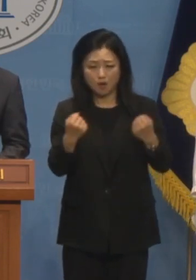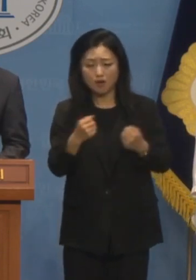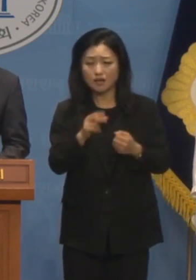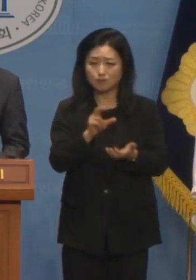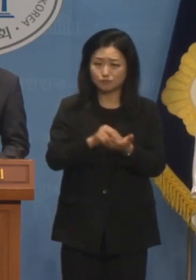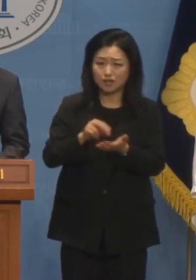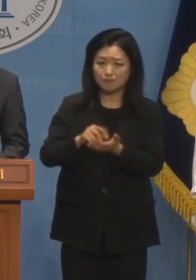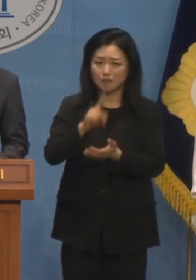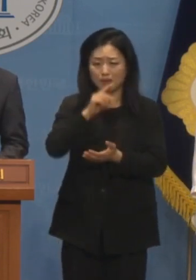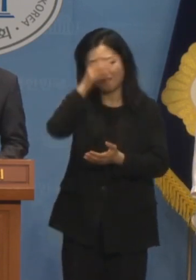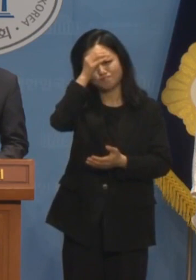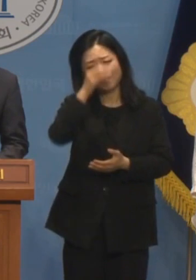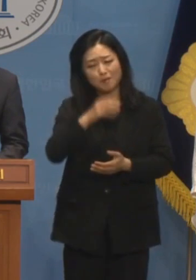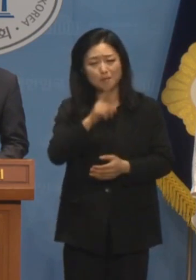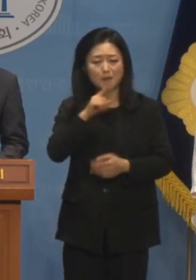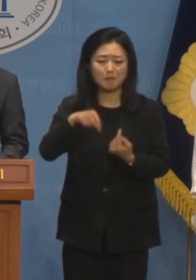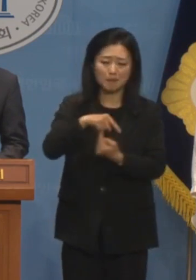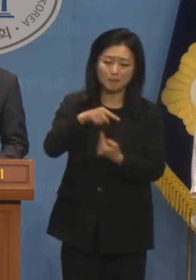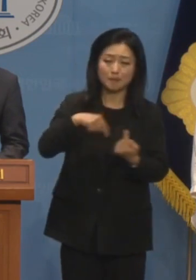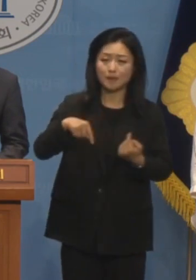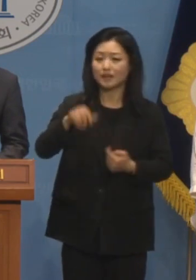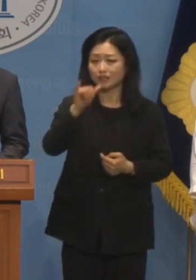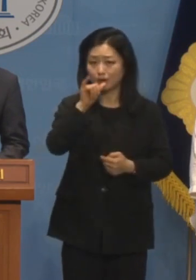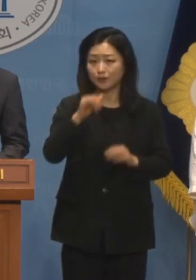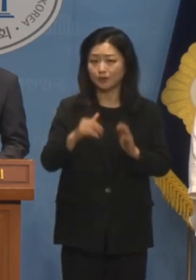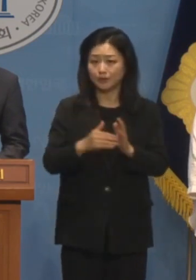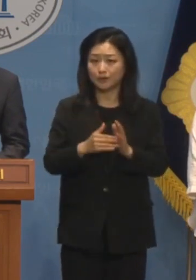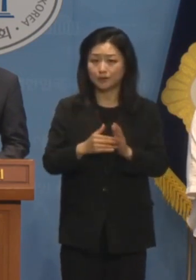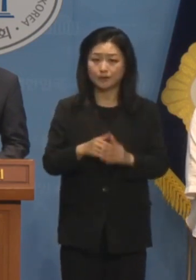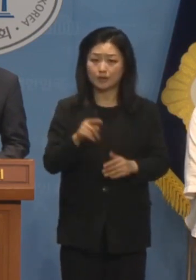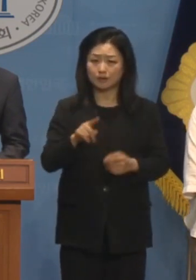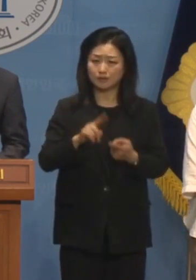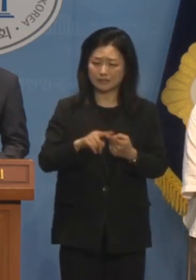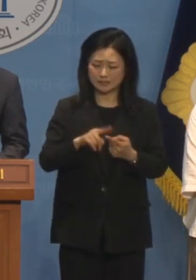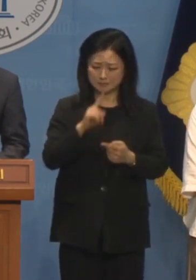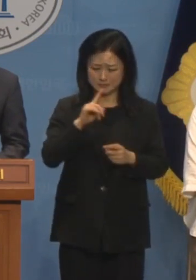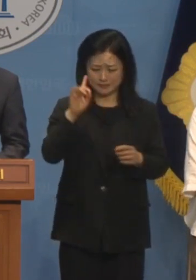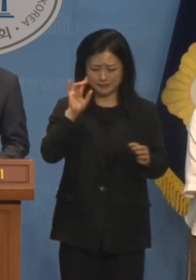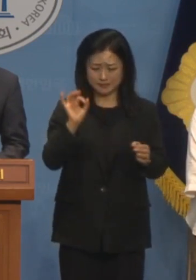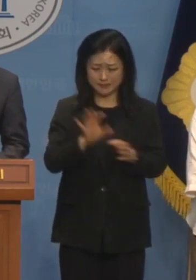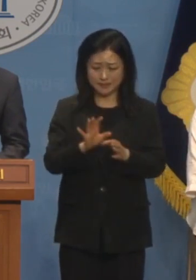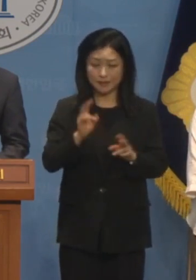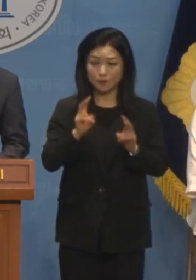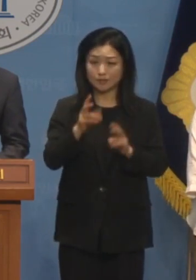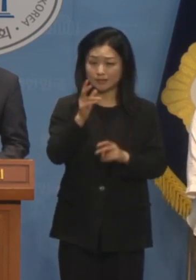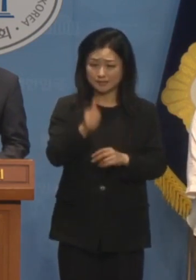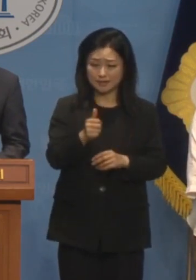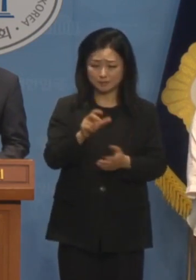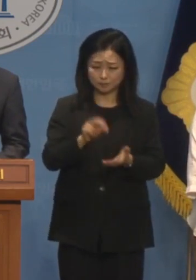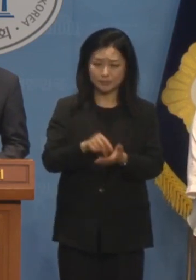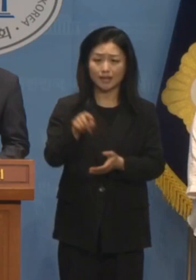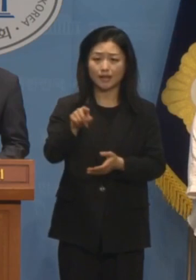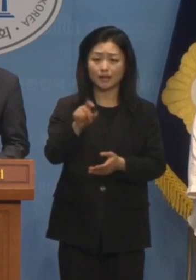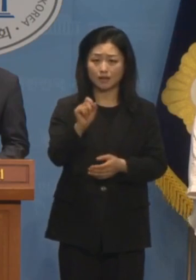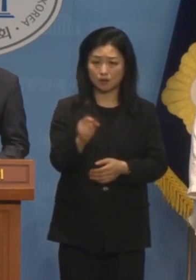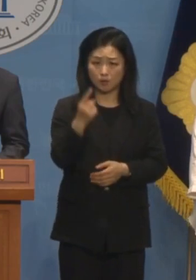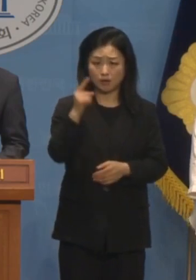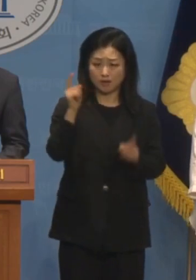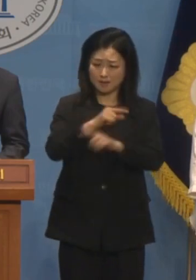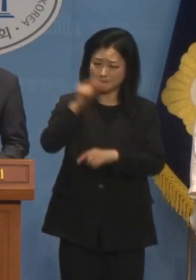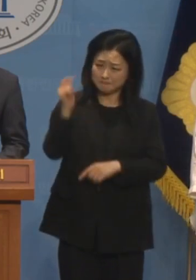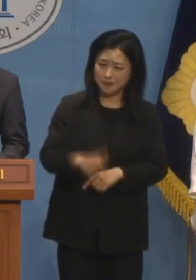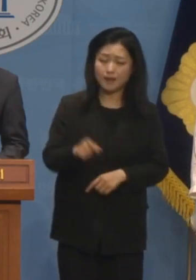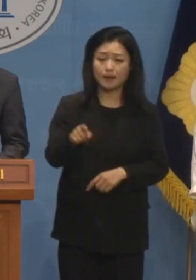돌리는 뻔뻔한 모습까지 보이고 있습니다. 이런 비인간적인 쿠팡 경영진의 생각이 근본적으로 바뀌지 않는